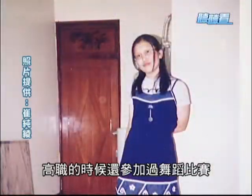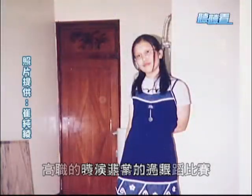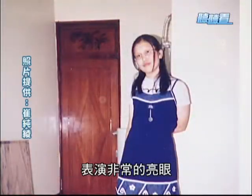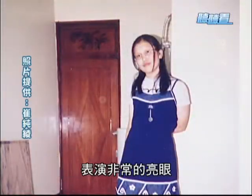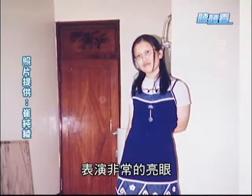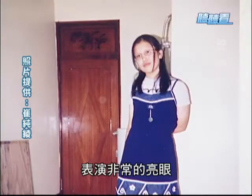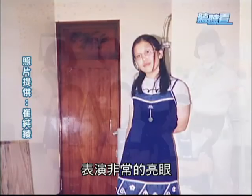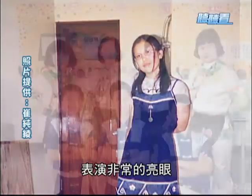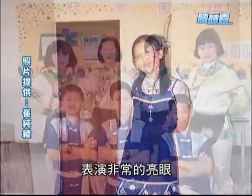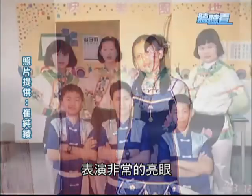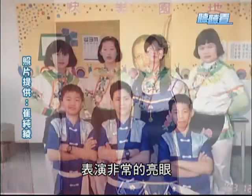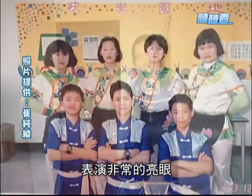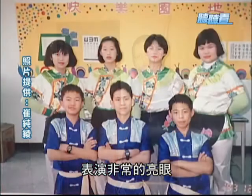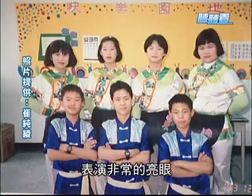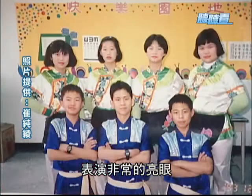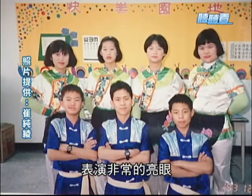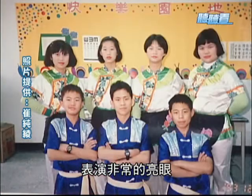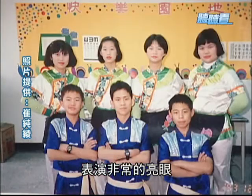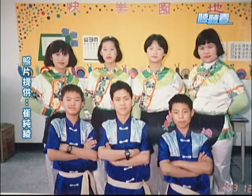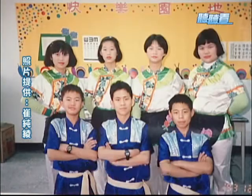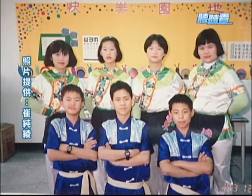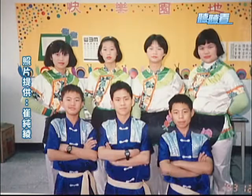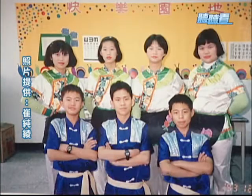演非常的亮眼呢。